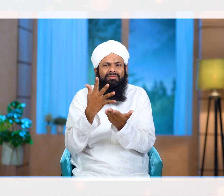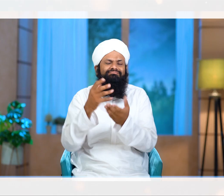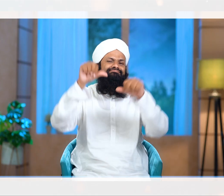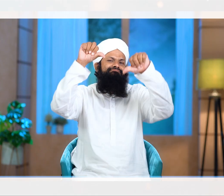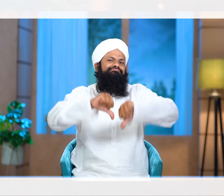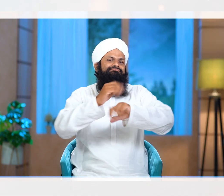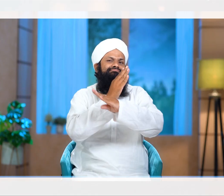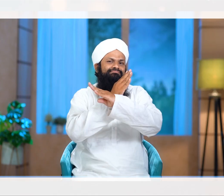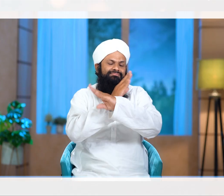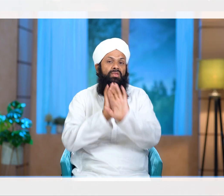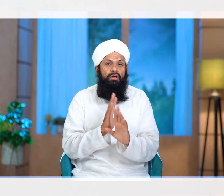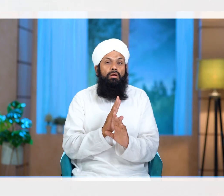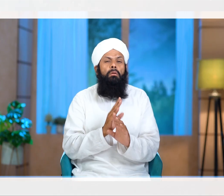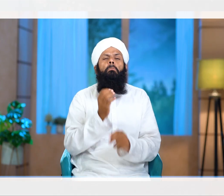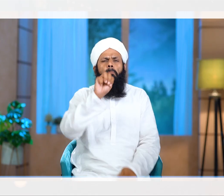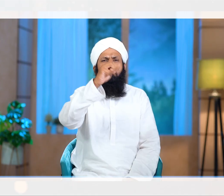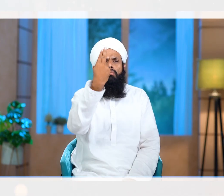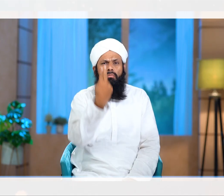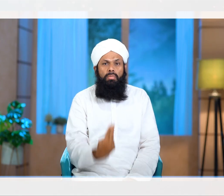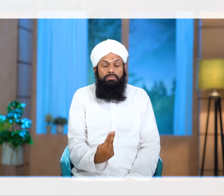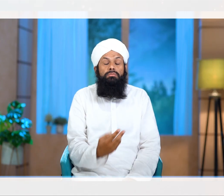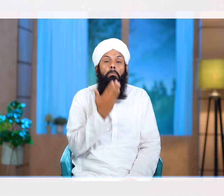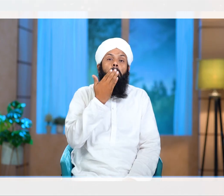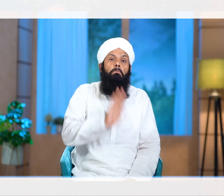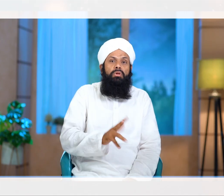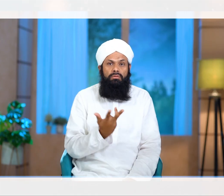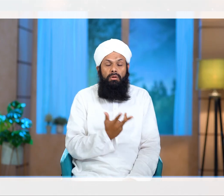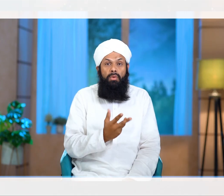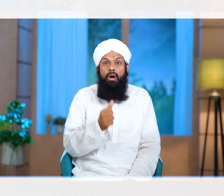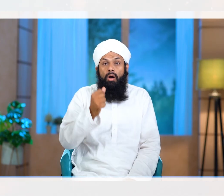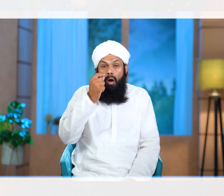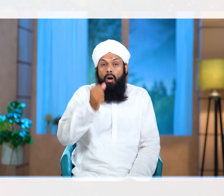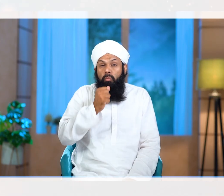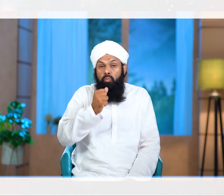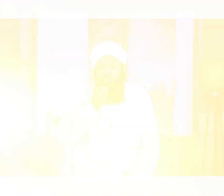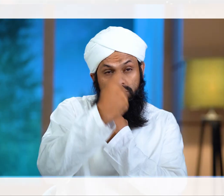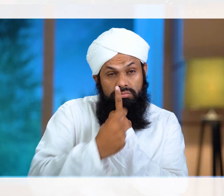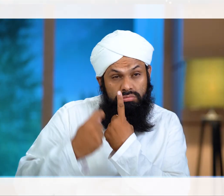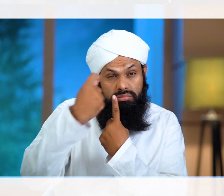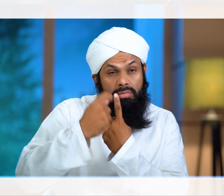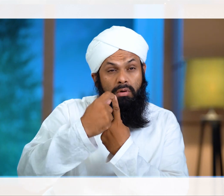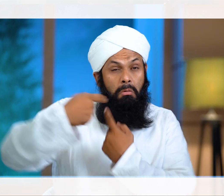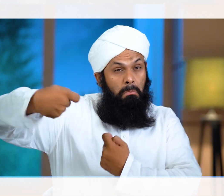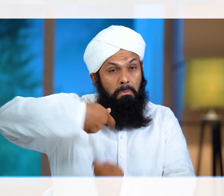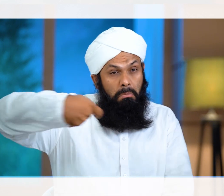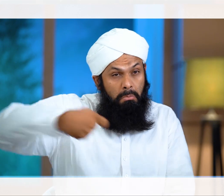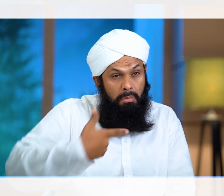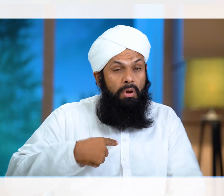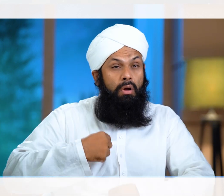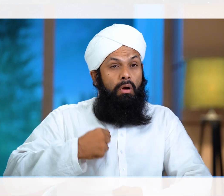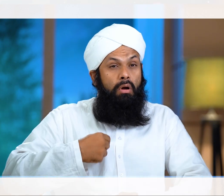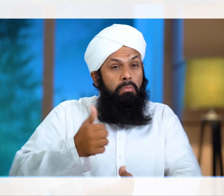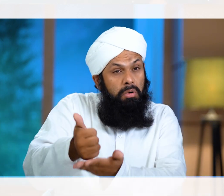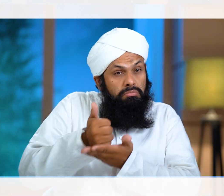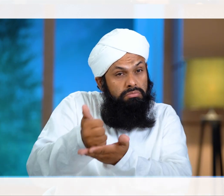کرتا؟ نہیں، یہ جملہ درست نہیں. آپ کے والد صاحب آپ کی کتنی نگہداشت کرتے ہیں، آپ کا